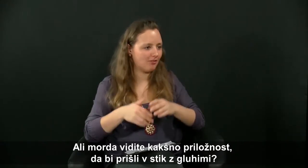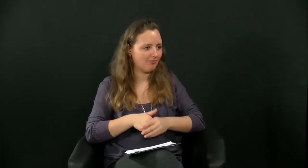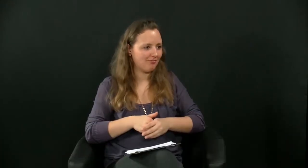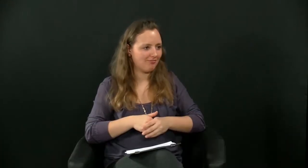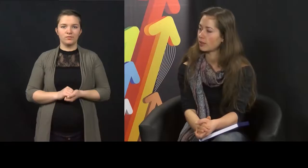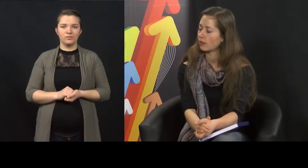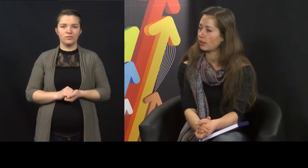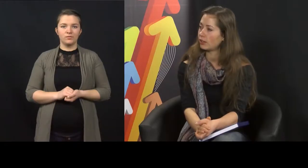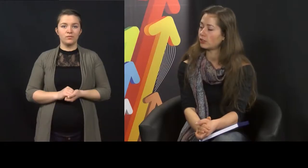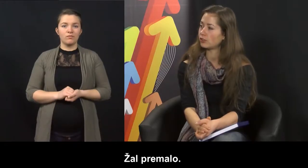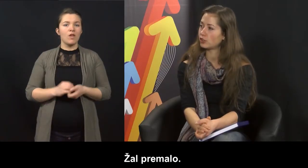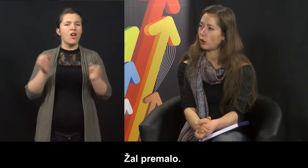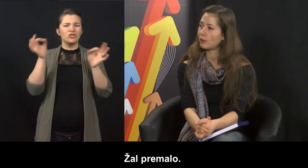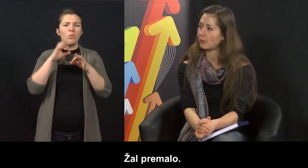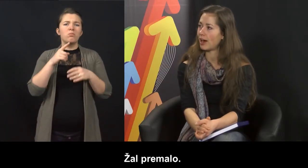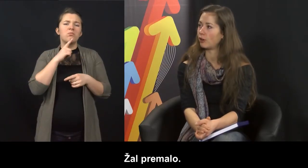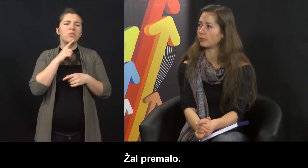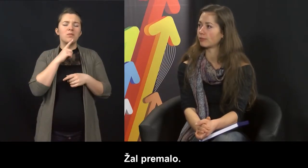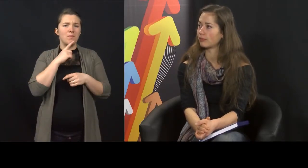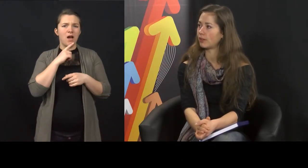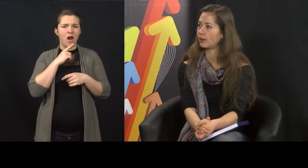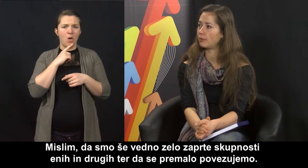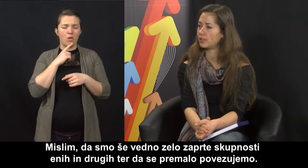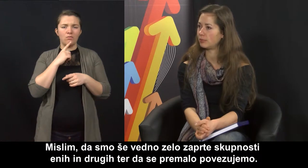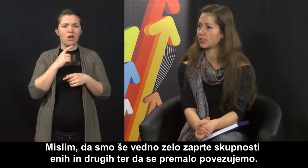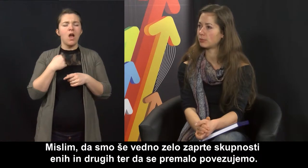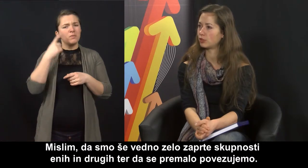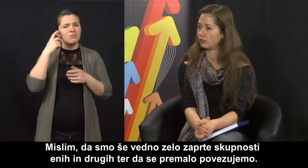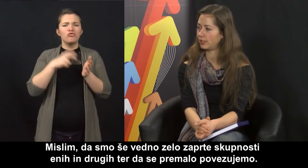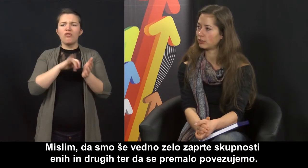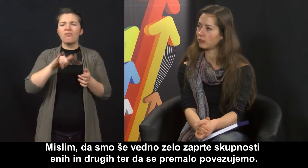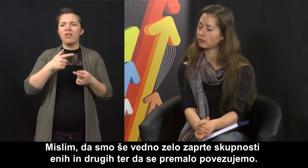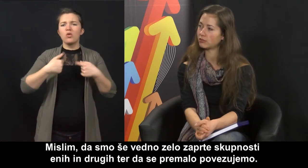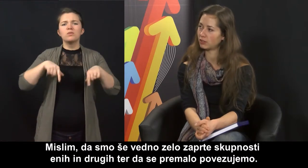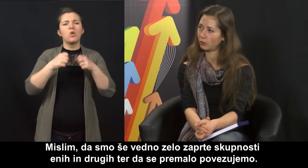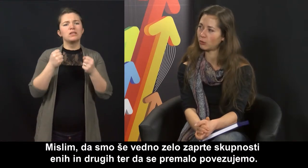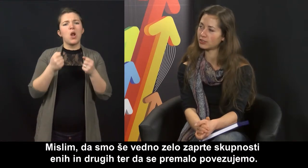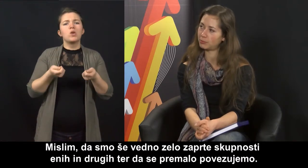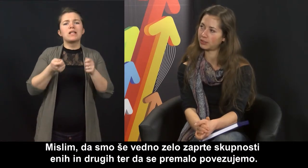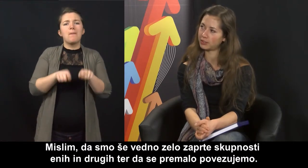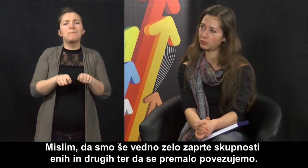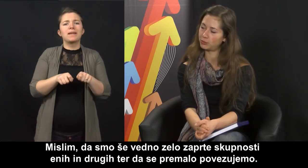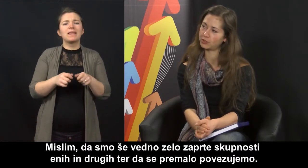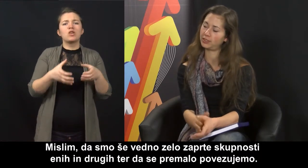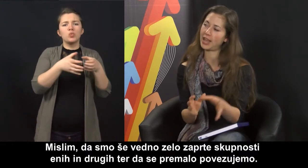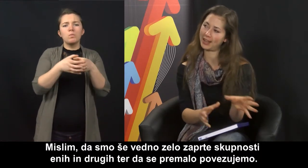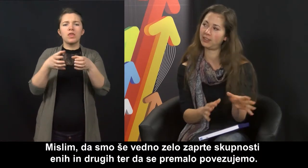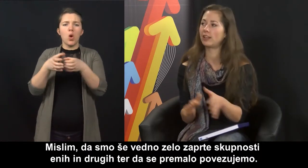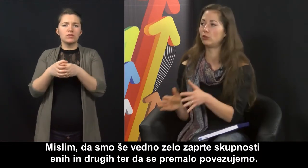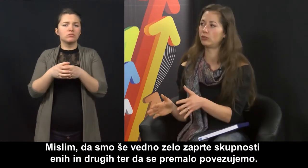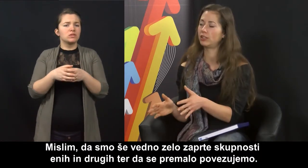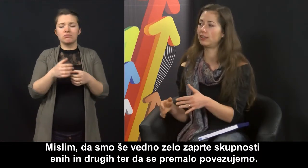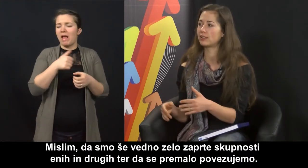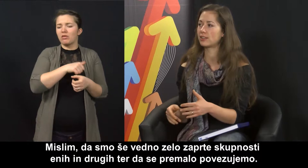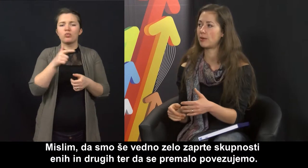gluhim? Žal premalo. Mislim, da smo še vedno zelo zaprte skupnosti enih